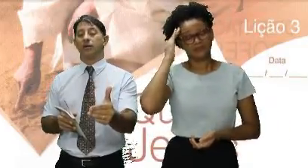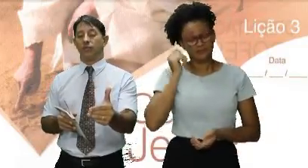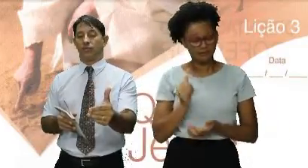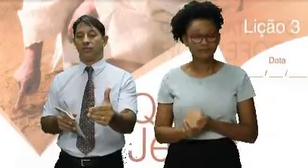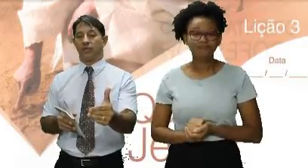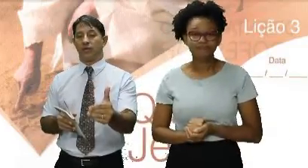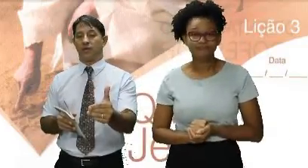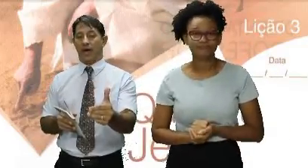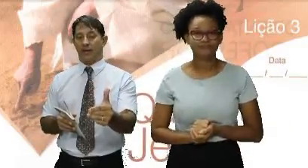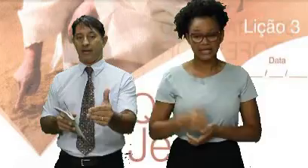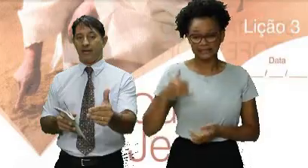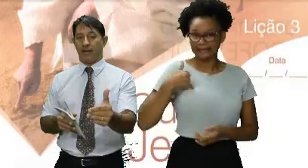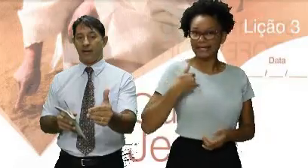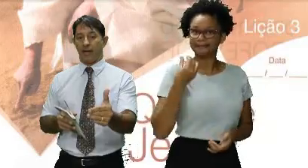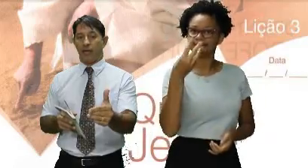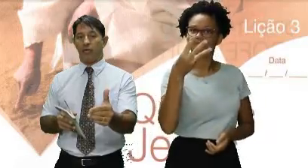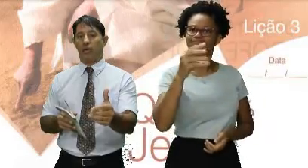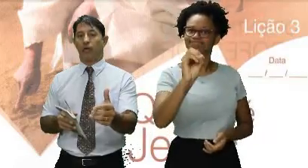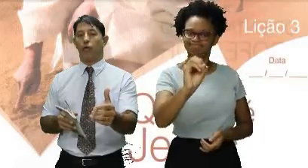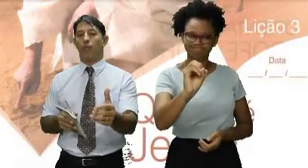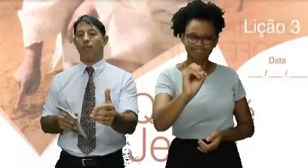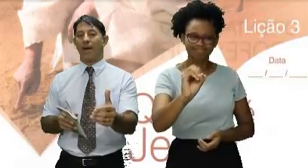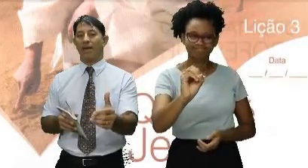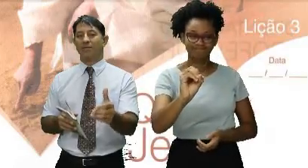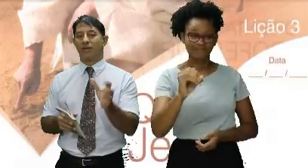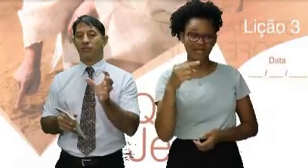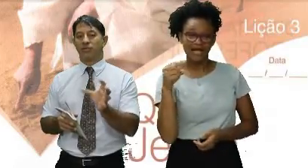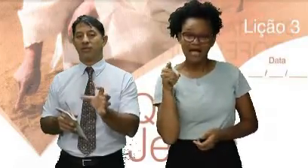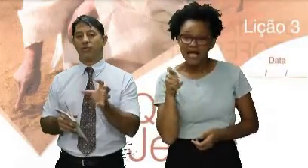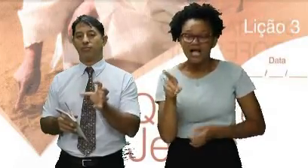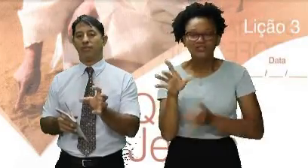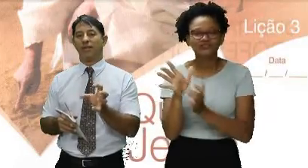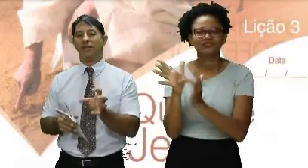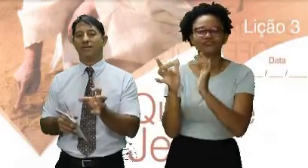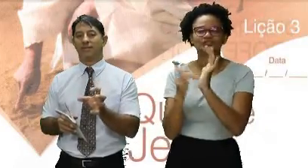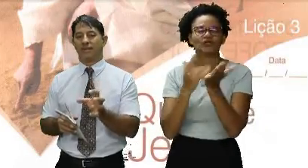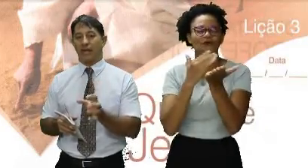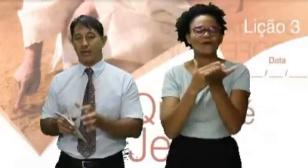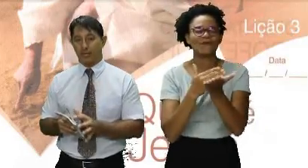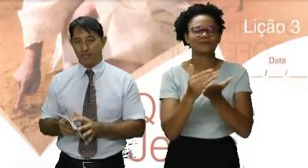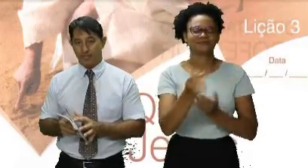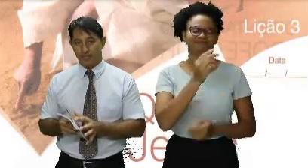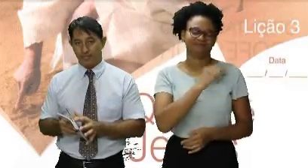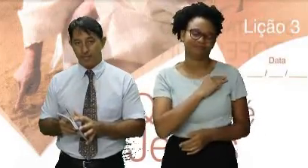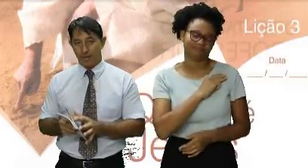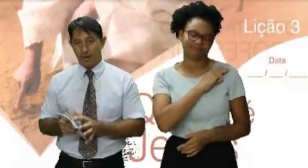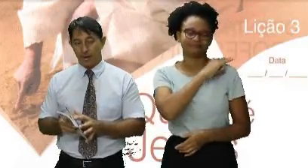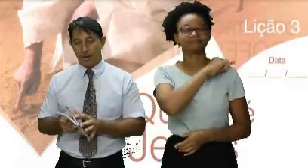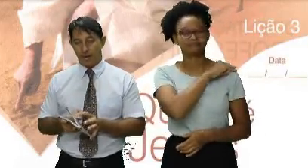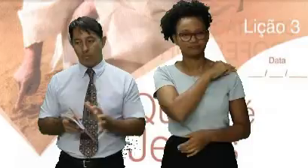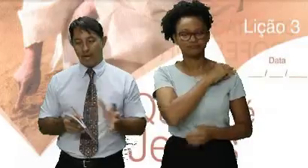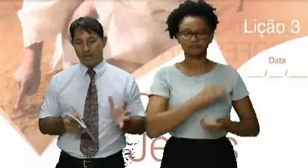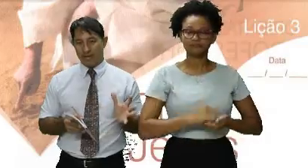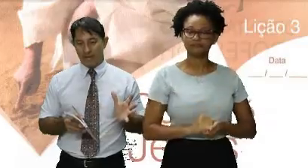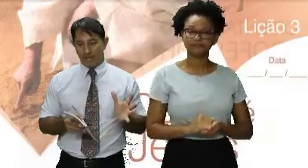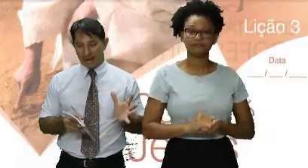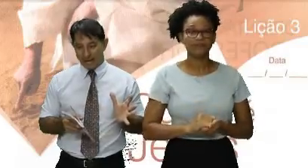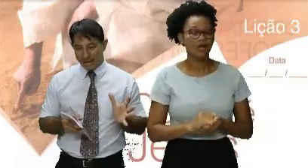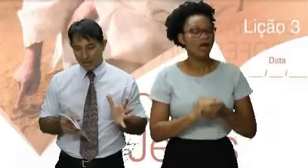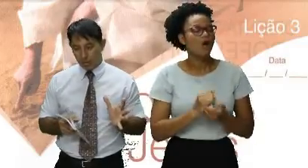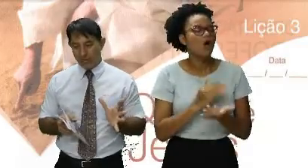30 anos de idade, é quando ele começa o seu ministério. Ele